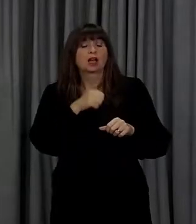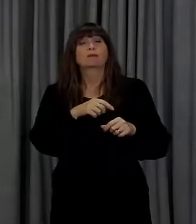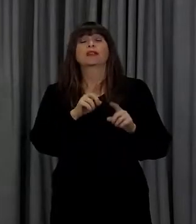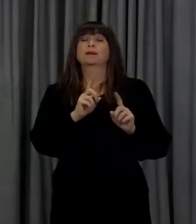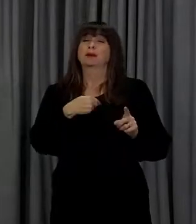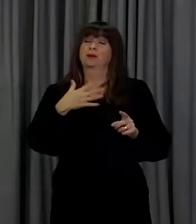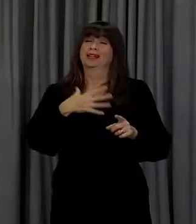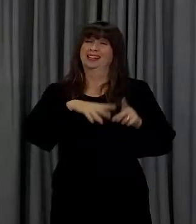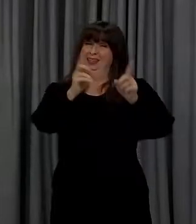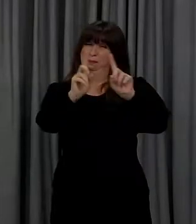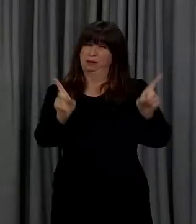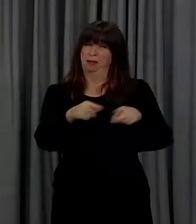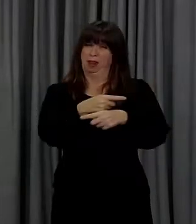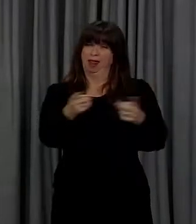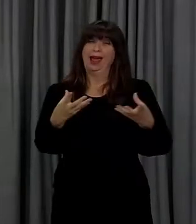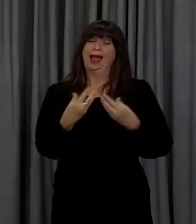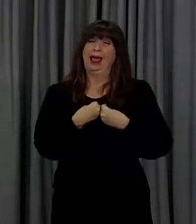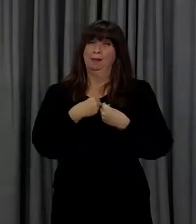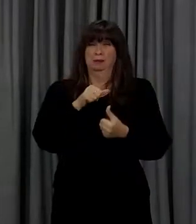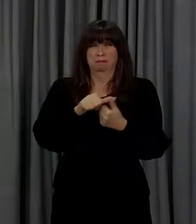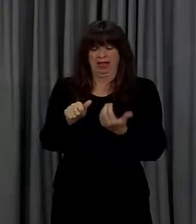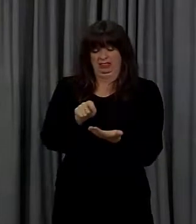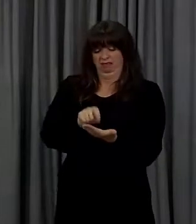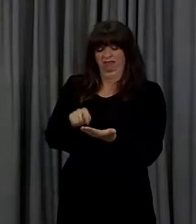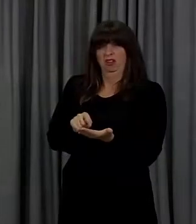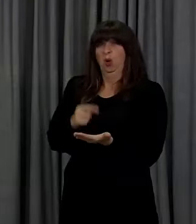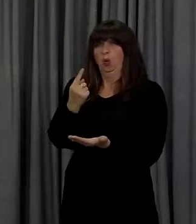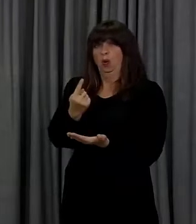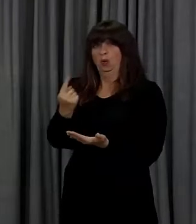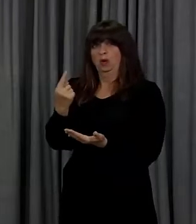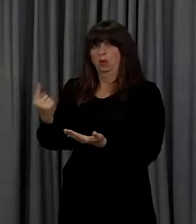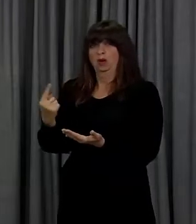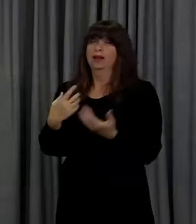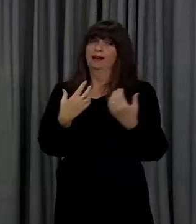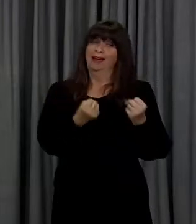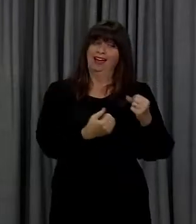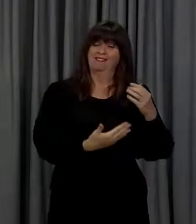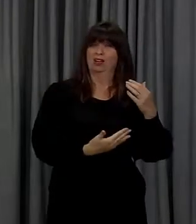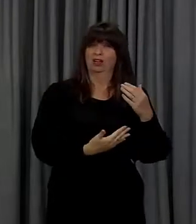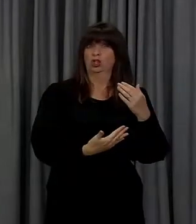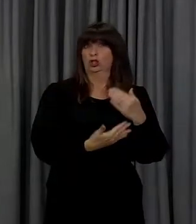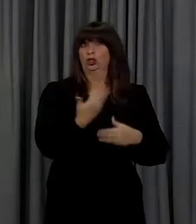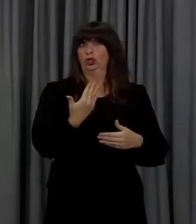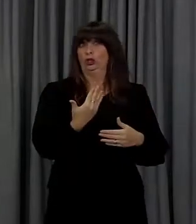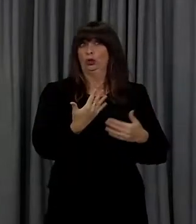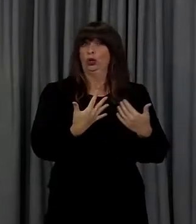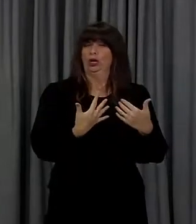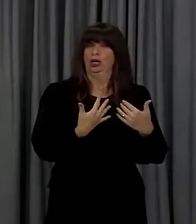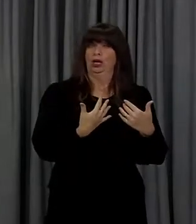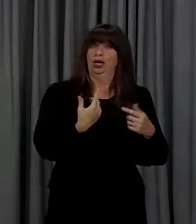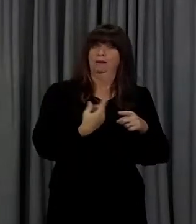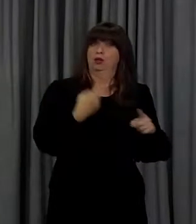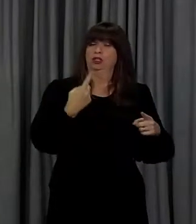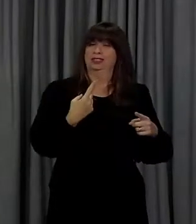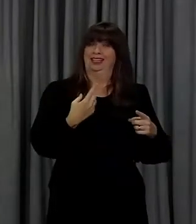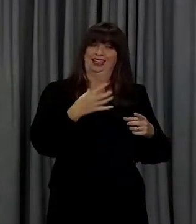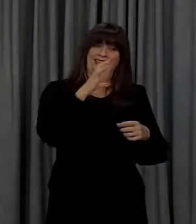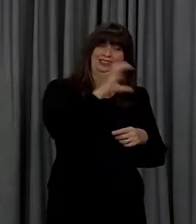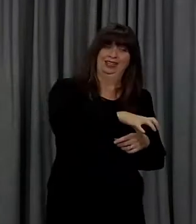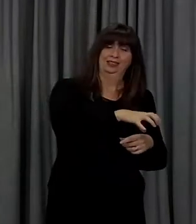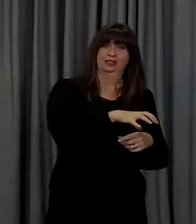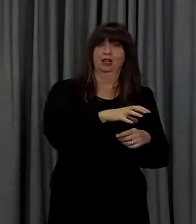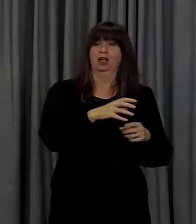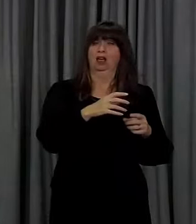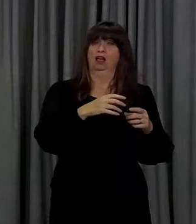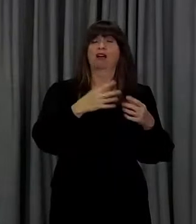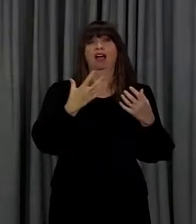111. Mae gyda ni canolfannau urgent primary care centres newydd ar hyd y lled y wlad. Mae gyda ni same-day emergency